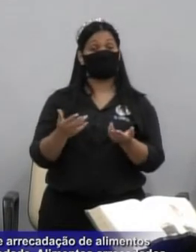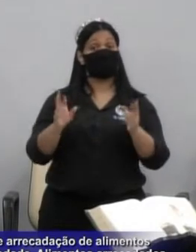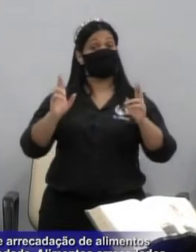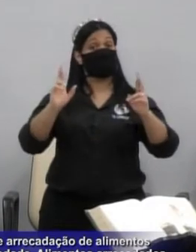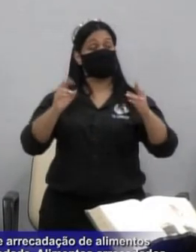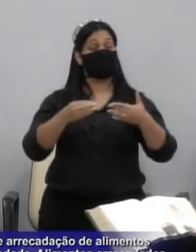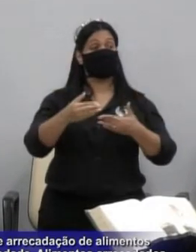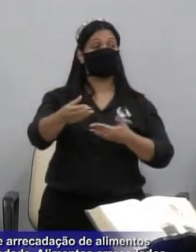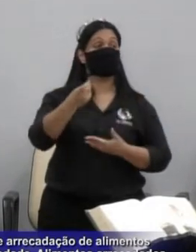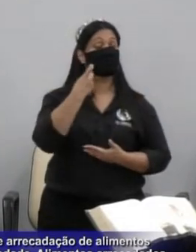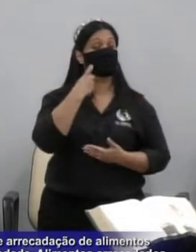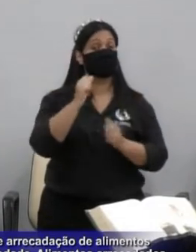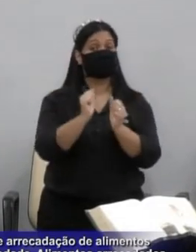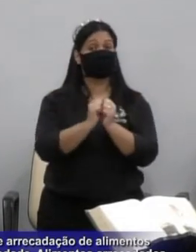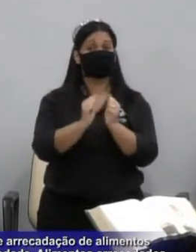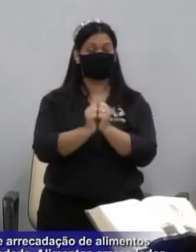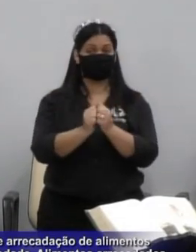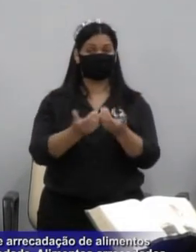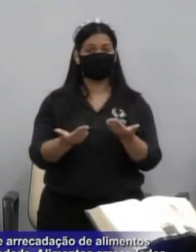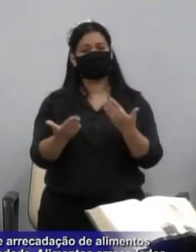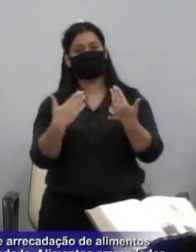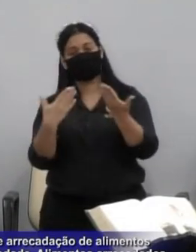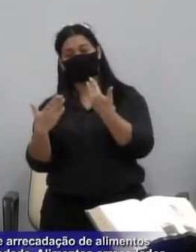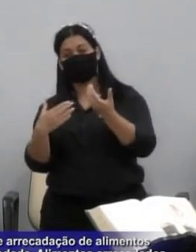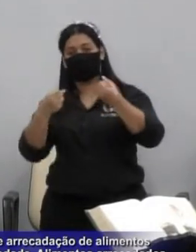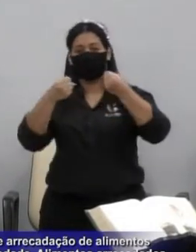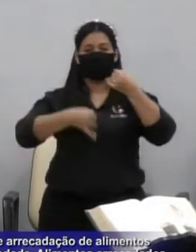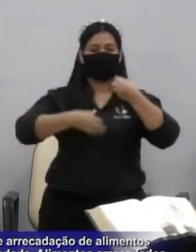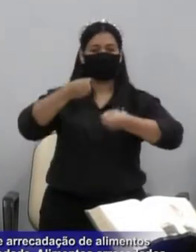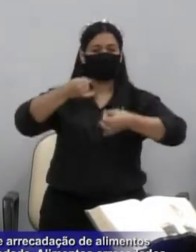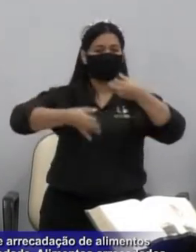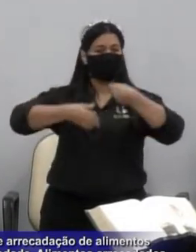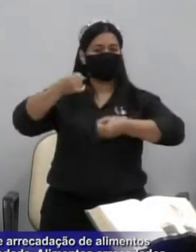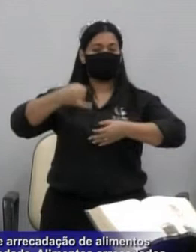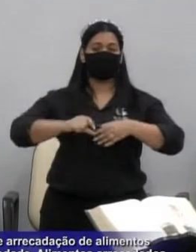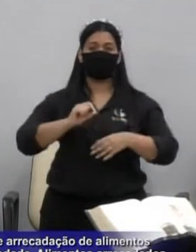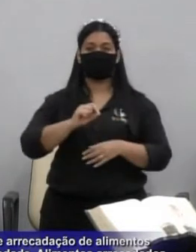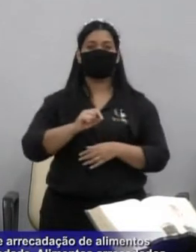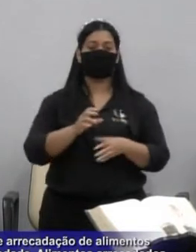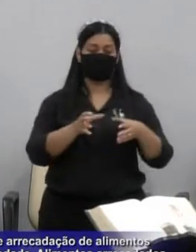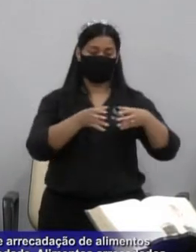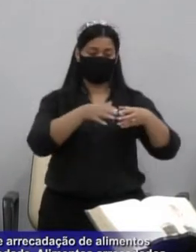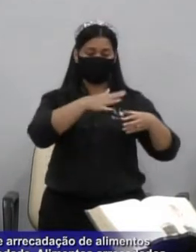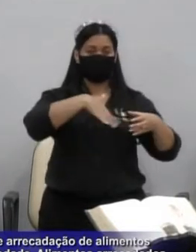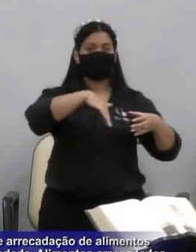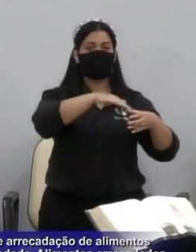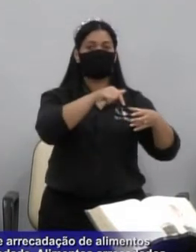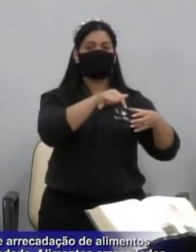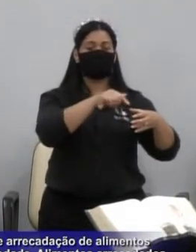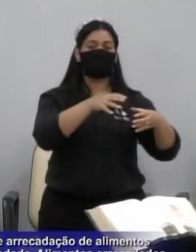na sexta-feira, estar junto, falando certamente também em nome do comitê,